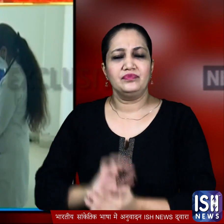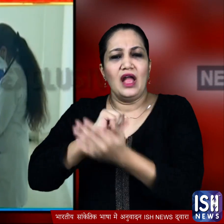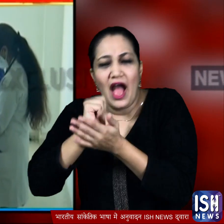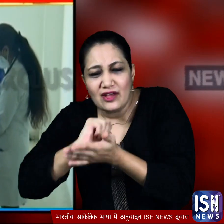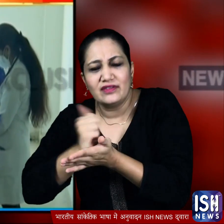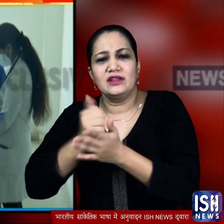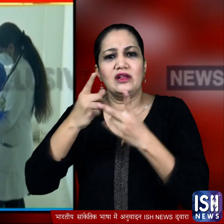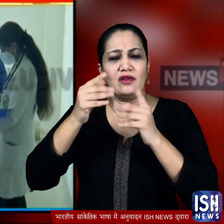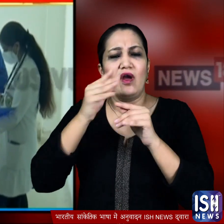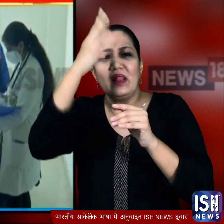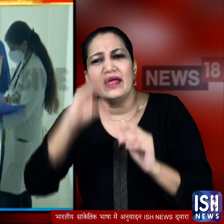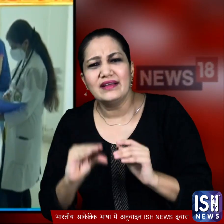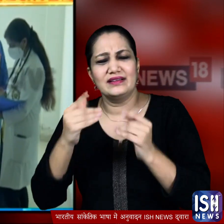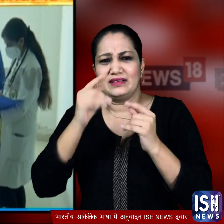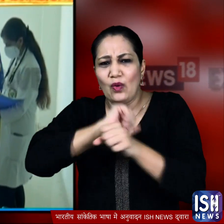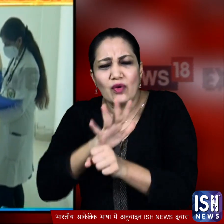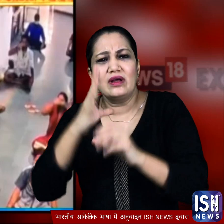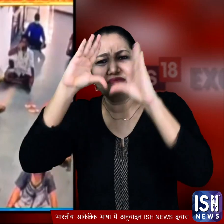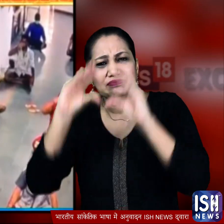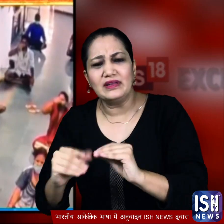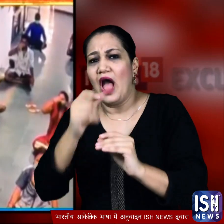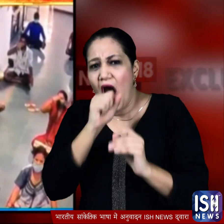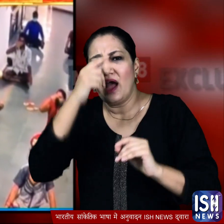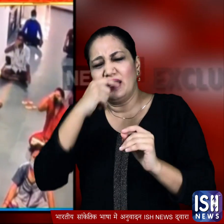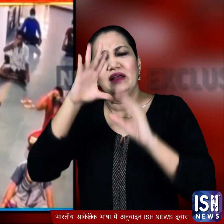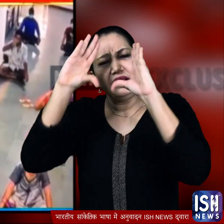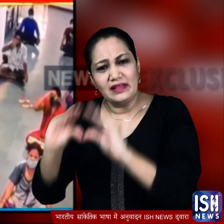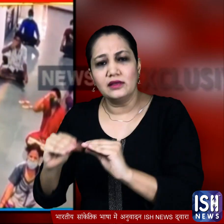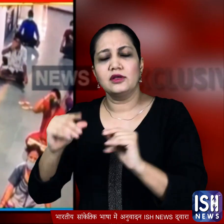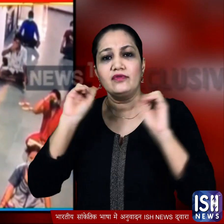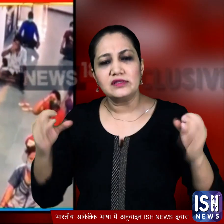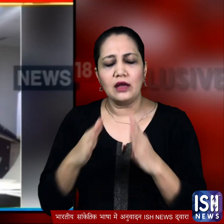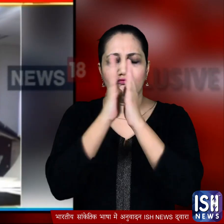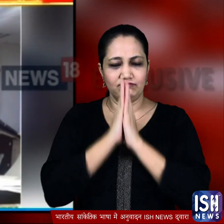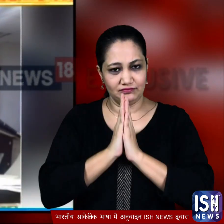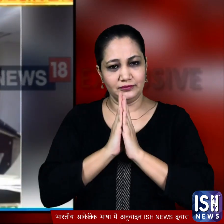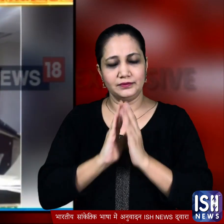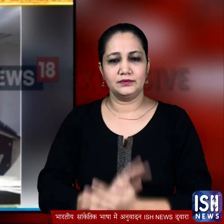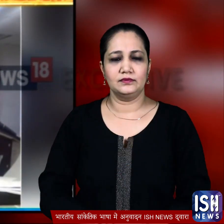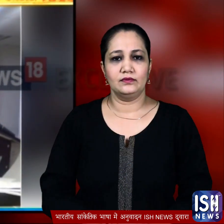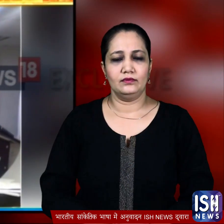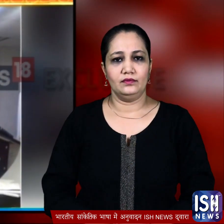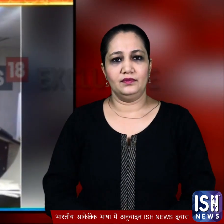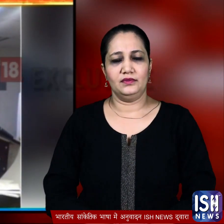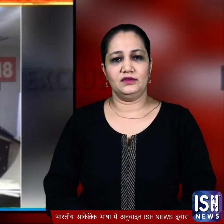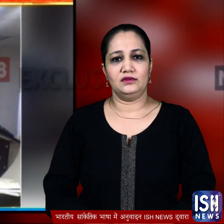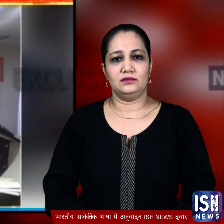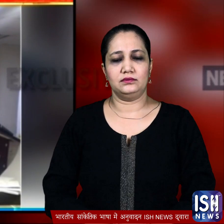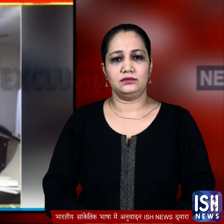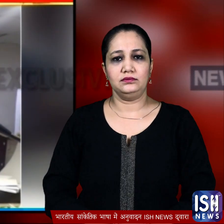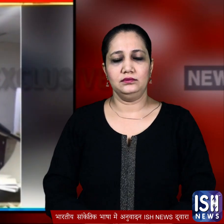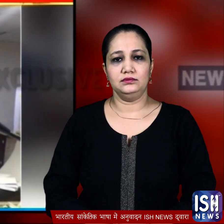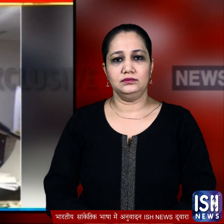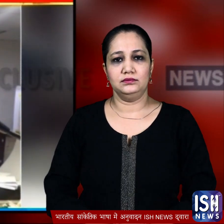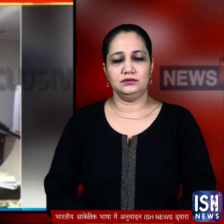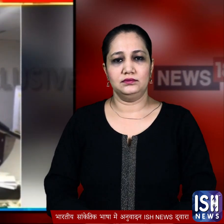संस्थान में कोरोना के कम गंभीर मरीजों को भर्ती किया जाता है। मरीजों के दिन की शुरुआत प्रार्थना से होती है। इतनी शक्ति